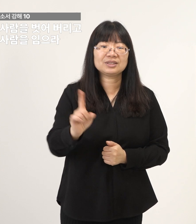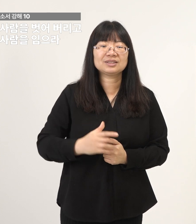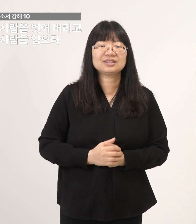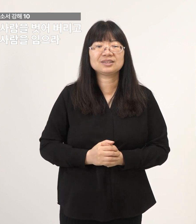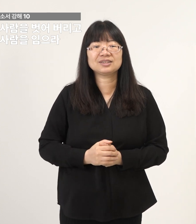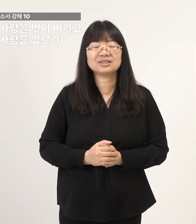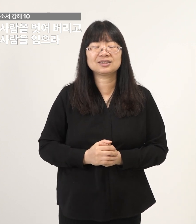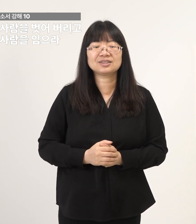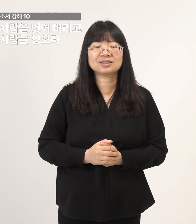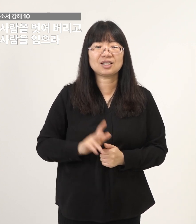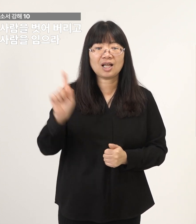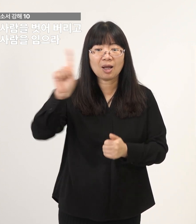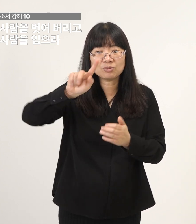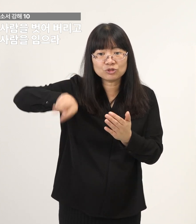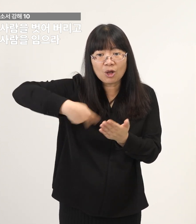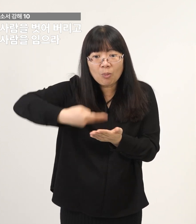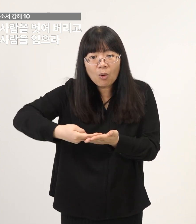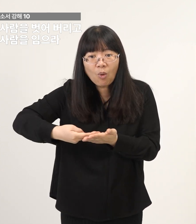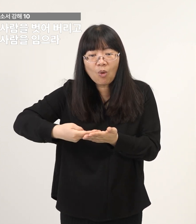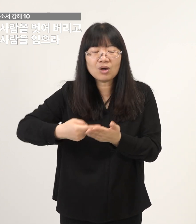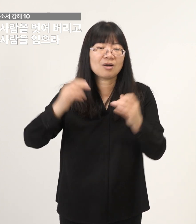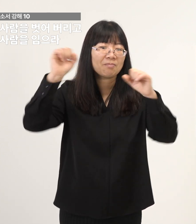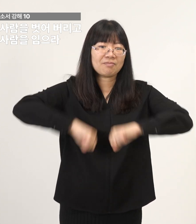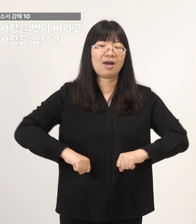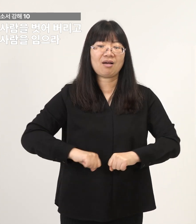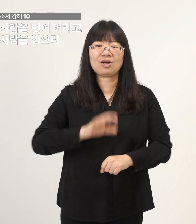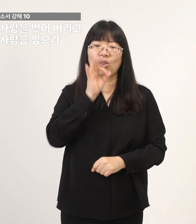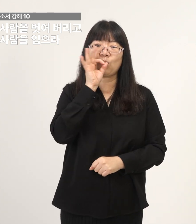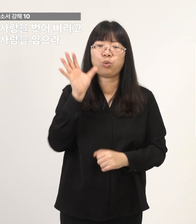막말로 아무리 넘어져도 망할 수가 없어요.